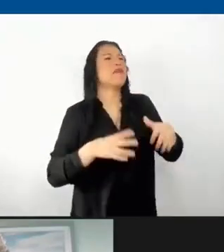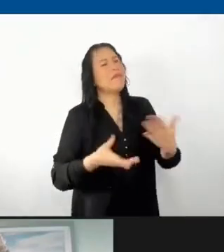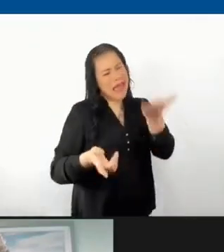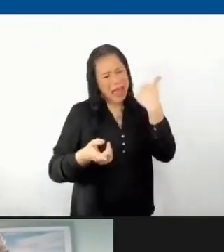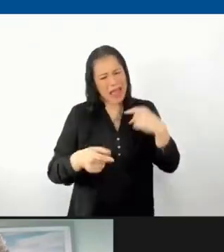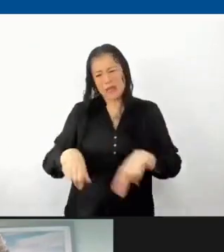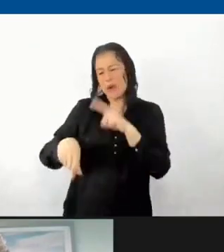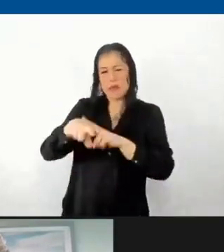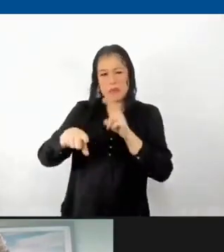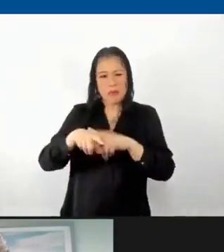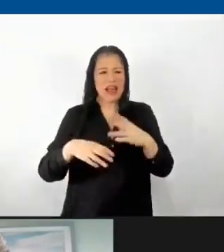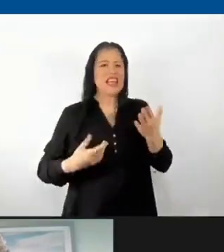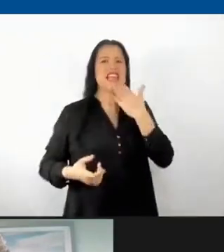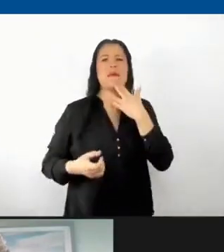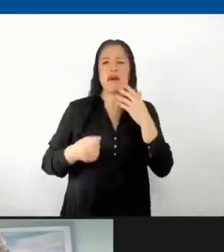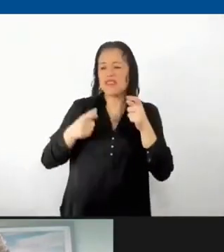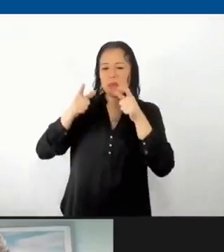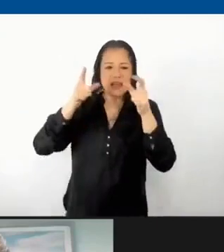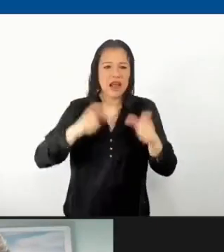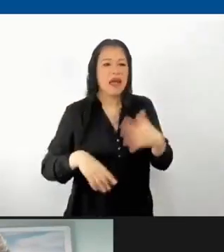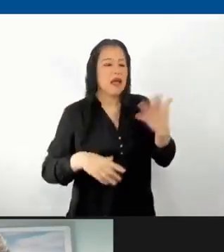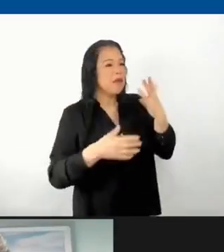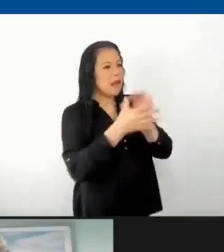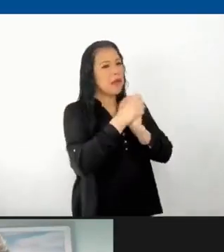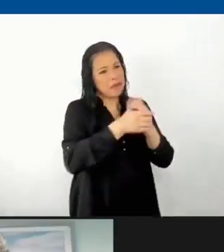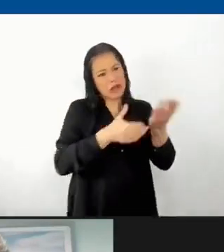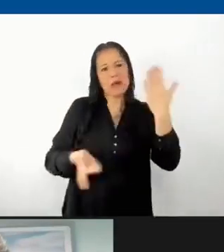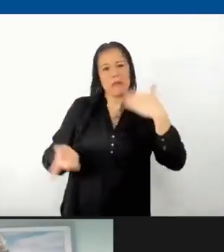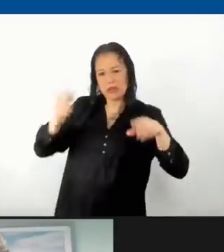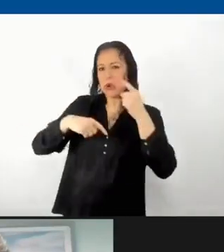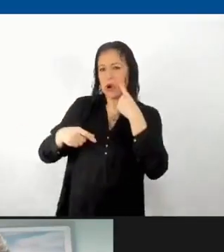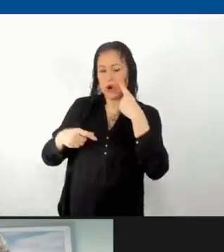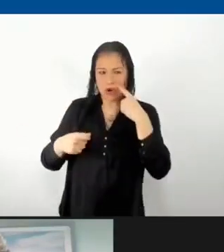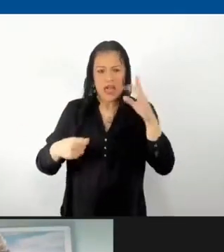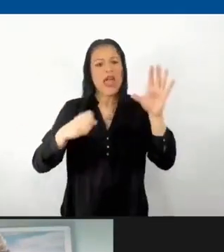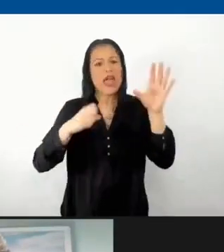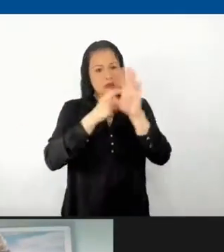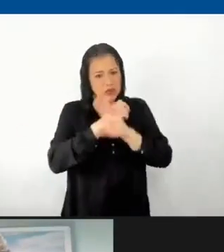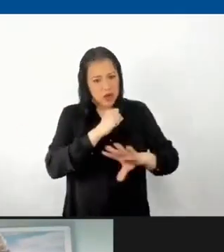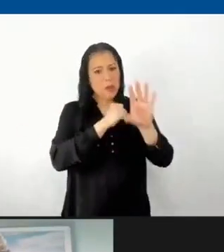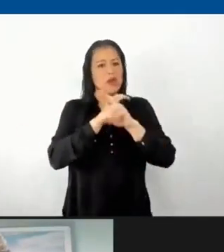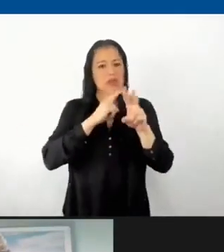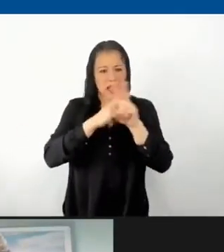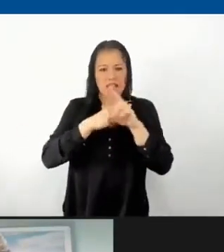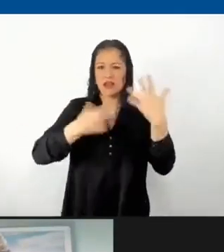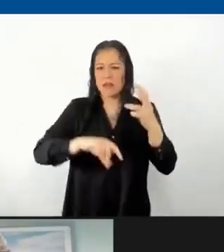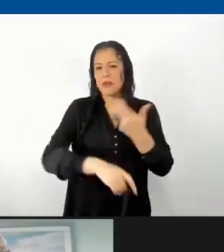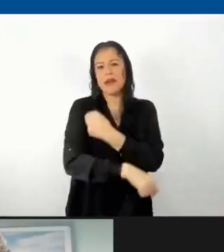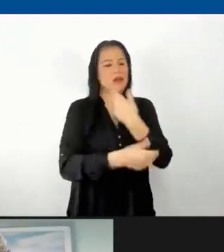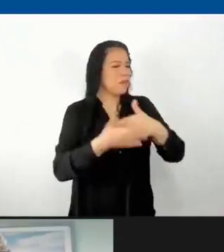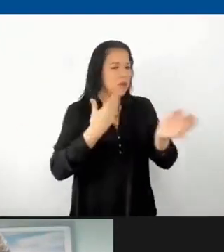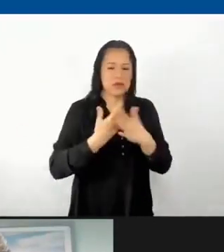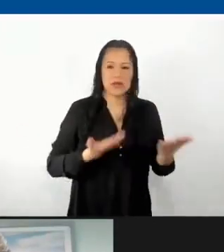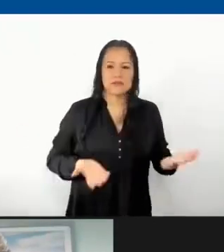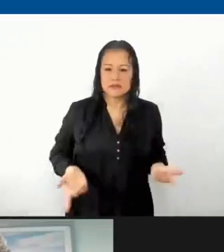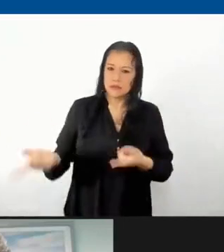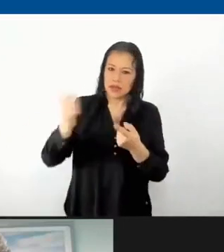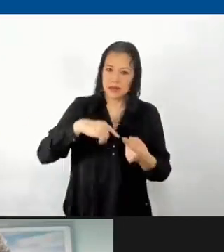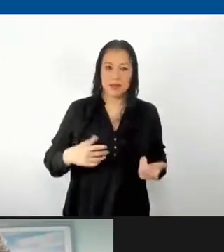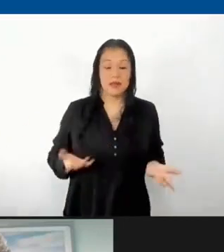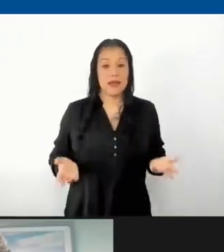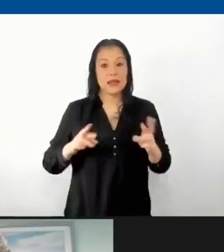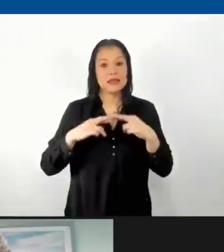nada más. ¿Quién va a estar? Mira, el compadre, la comadre, tú los conoces, ellos se cuidan, ¿están vacunados? No, pero vente. Hacen